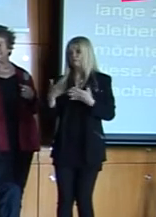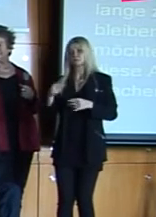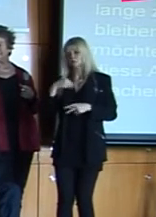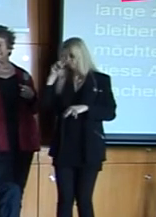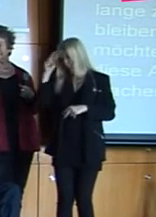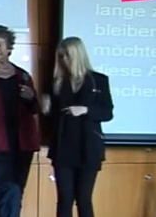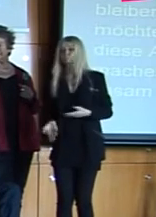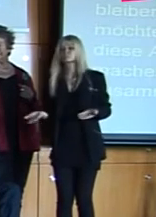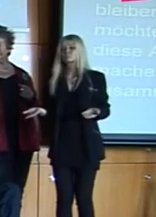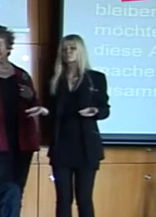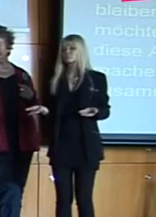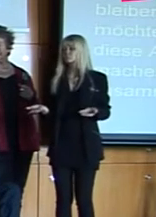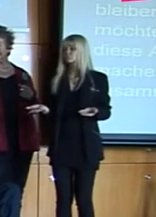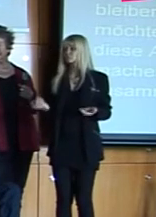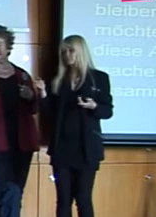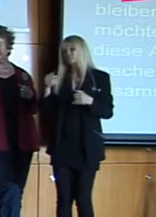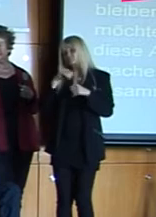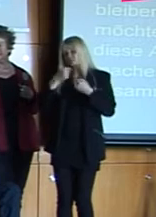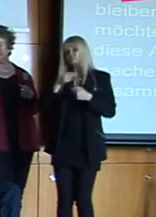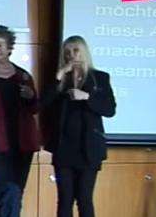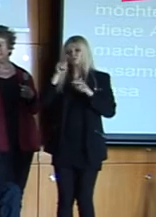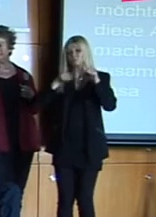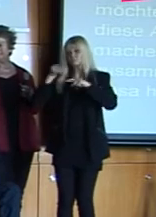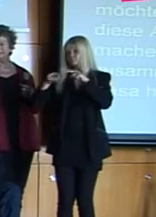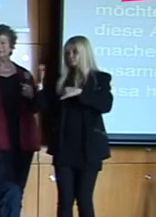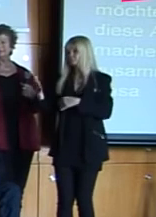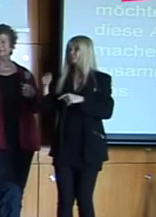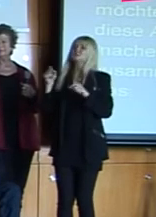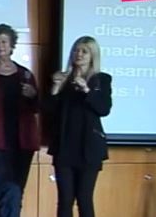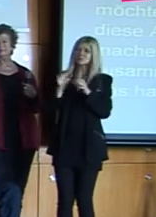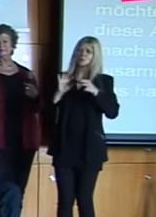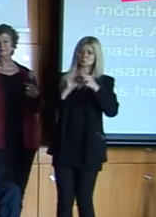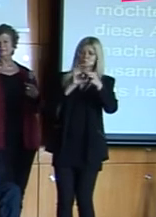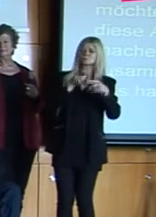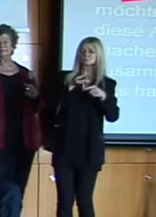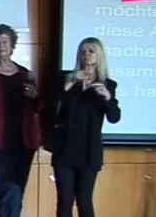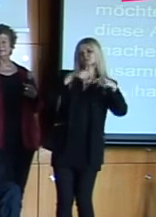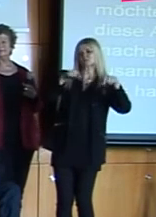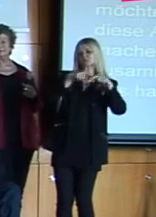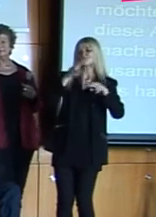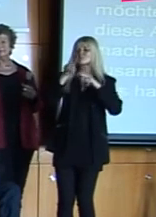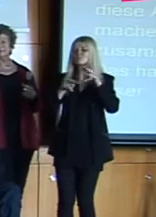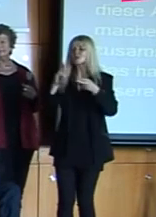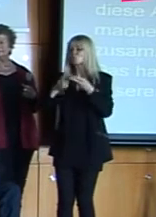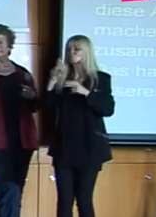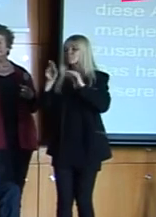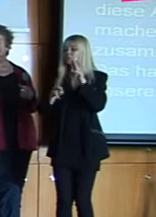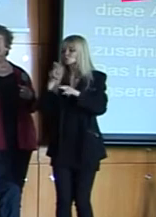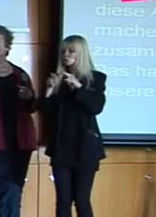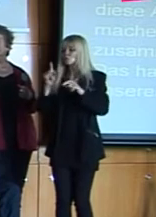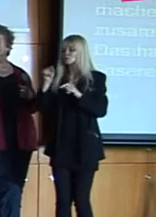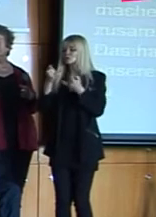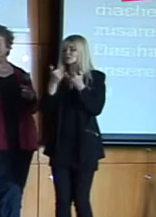ich denke mir, ja, das hat auch was mit unserer Gesellschaft zu tun. Pflege und Betreuung ist sehr oft ein Deal in